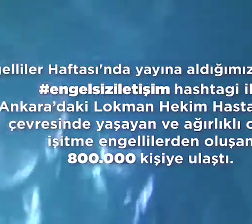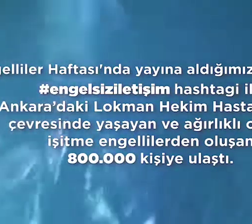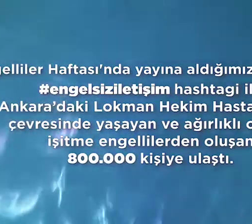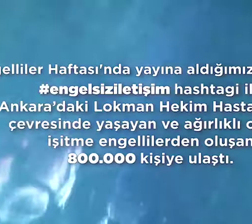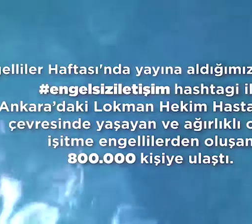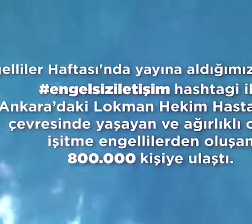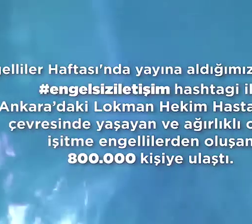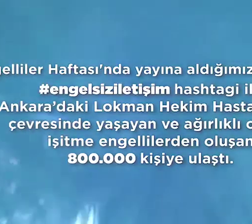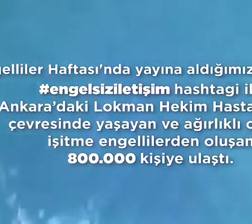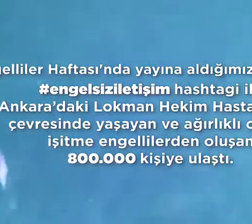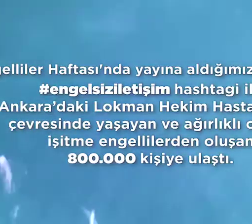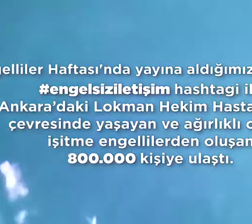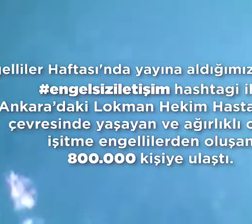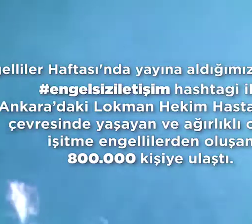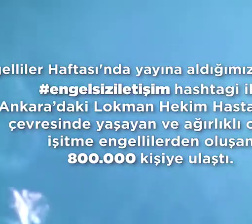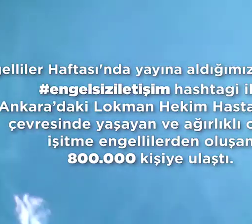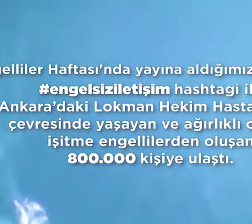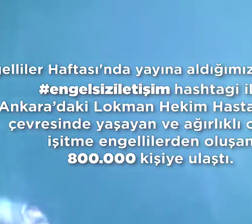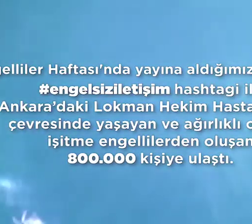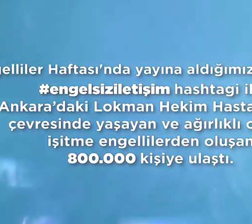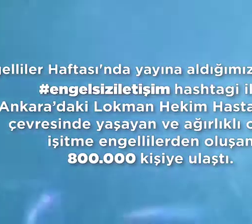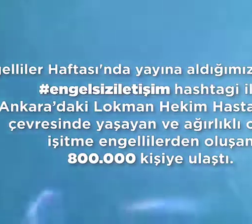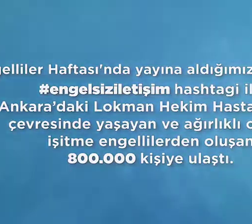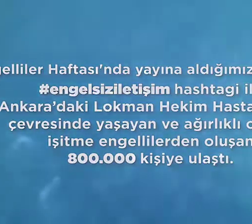olarak işitme engellerden oluşan 800 bin kişiye ulaştı.